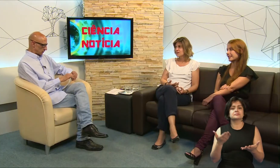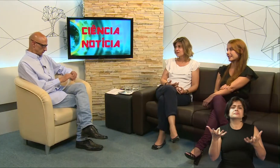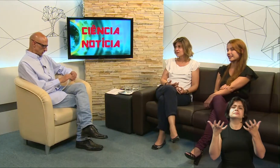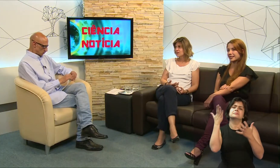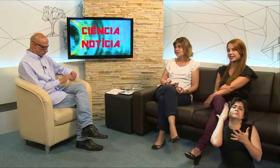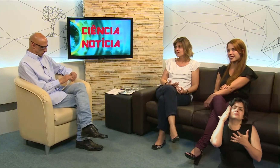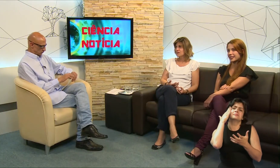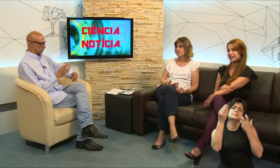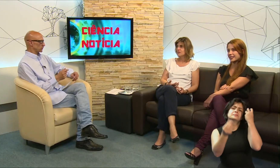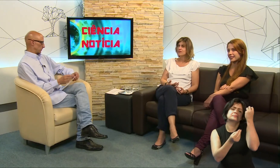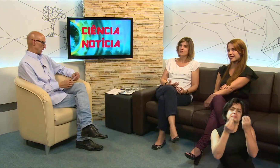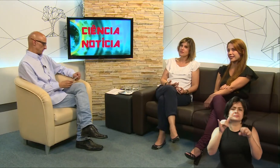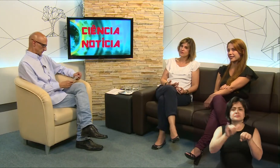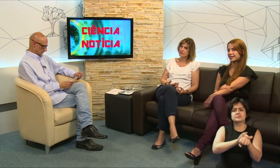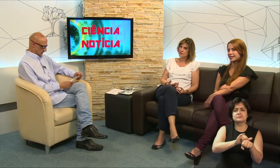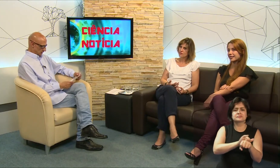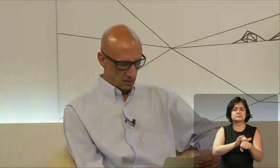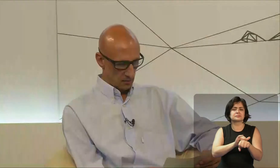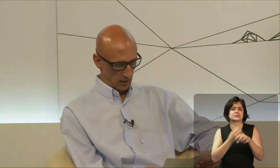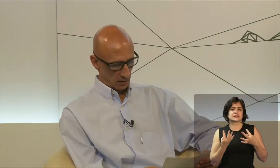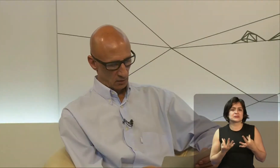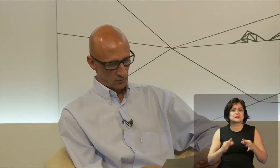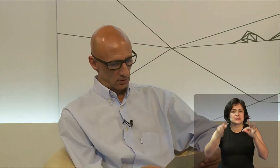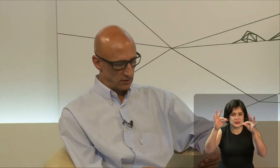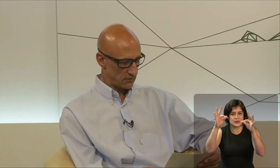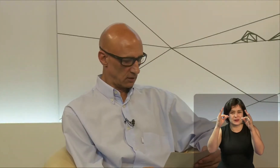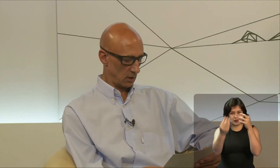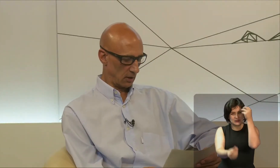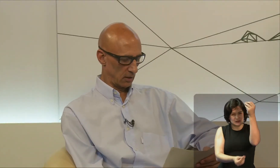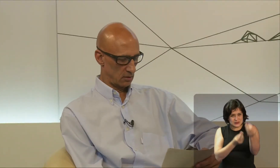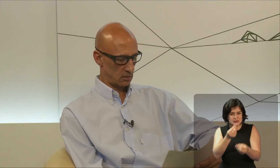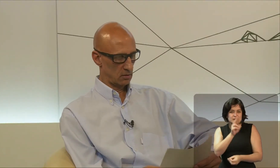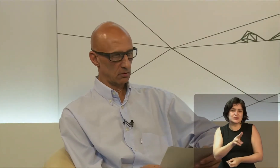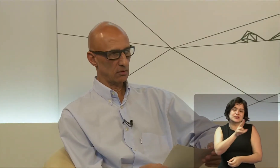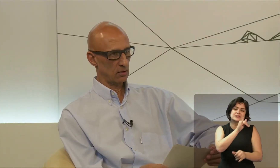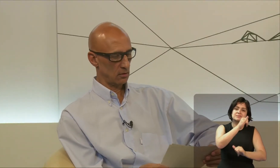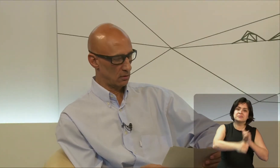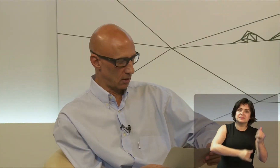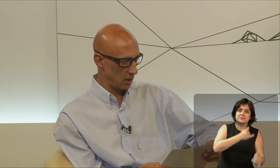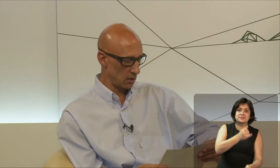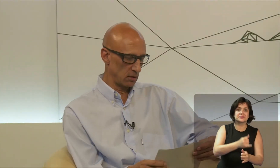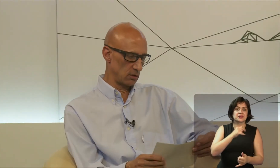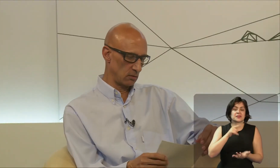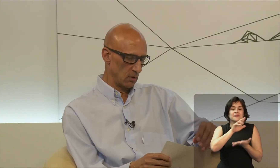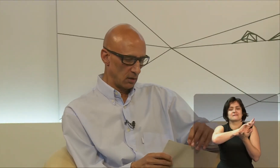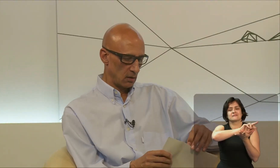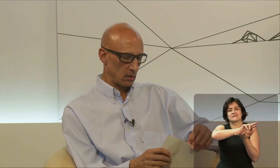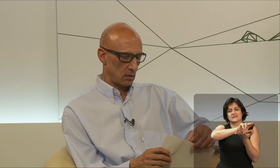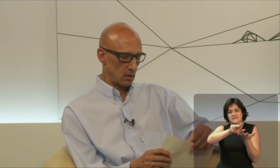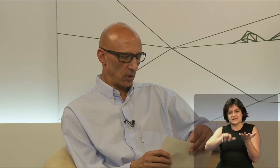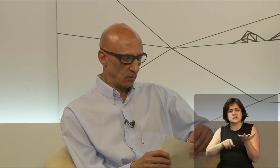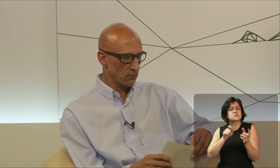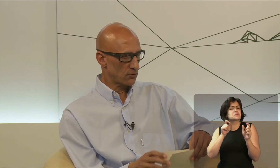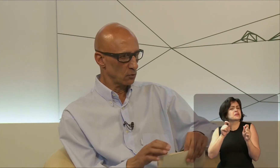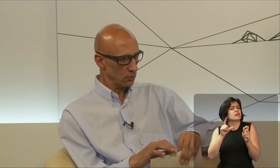de recursos digitais, né, para quem utiliza a internet. O que tem aí de, pelo menos, de útil